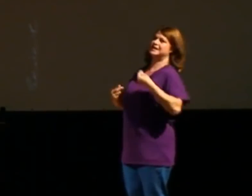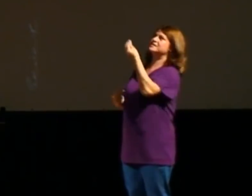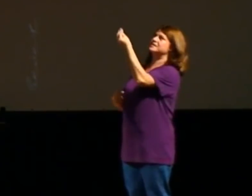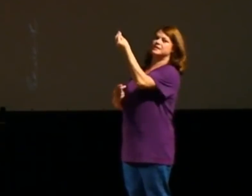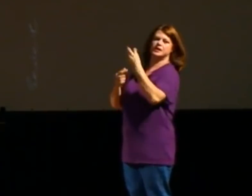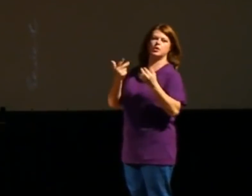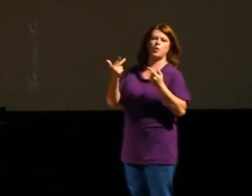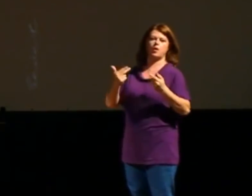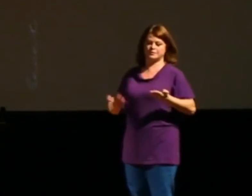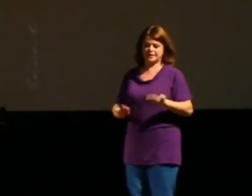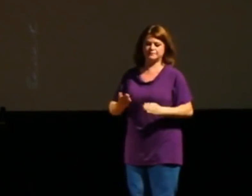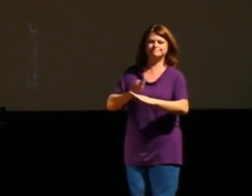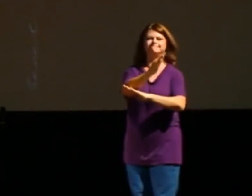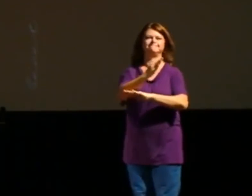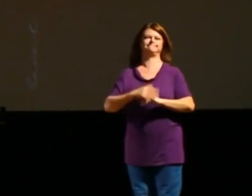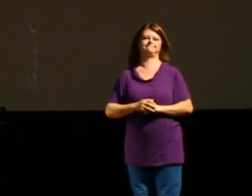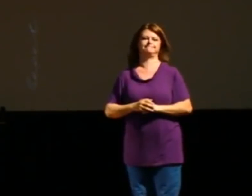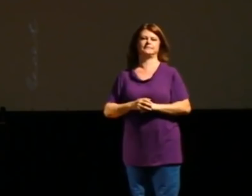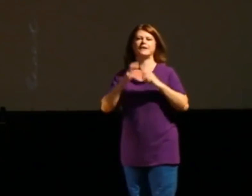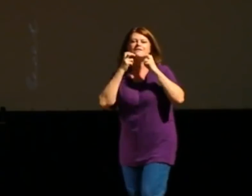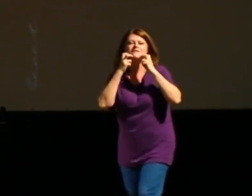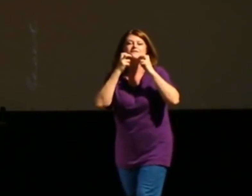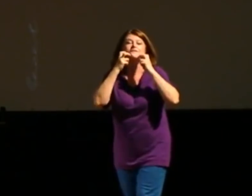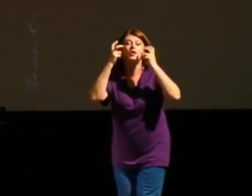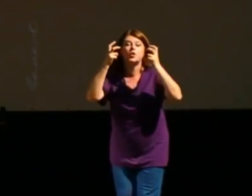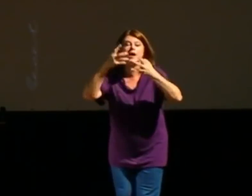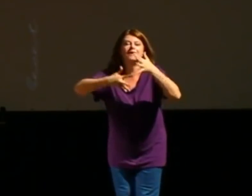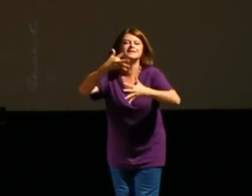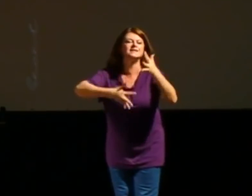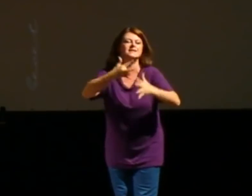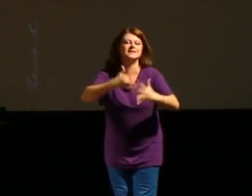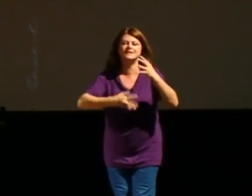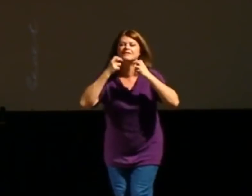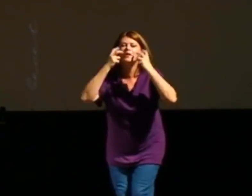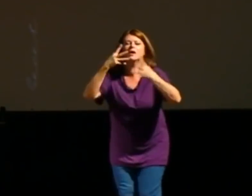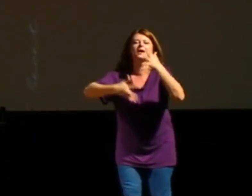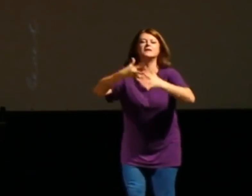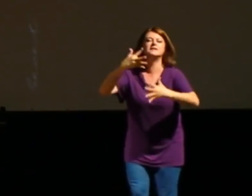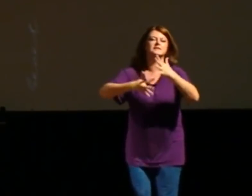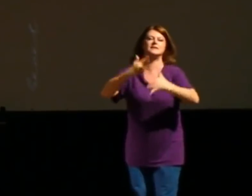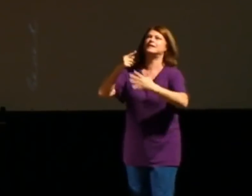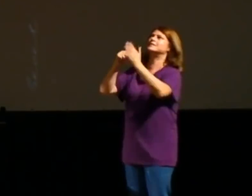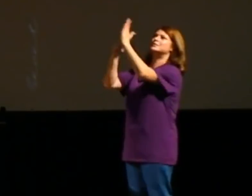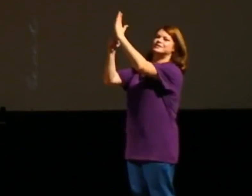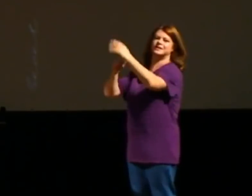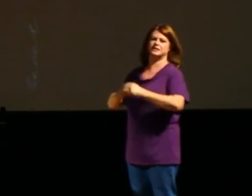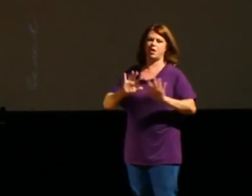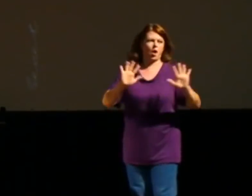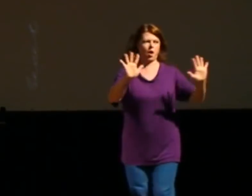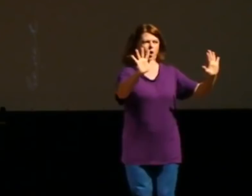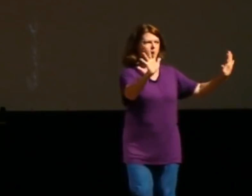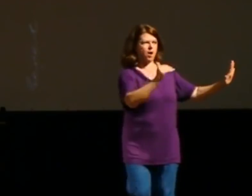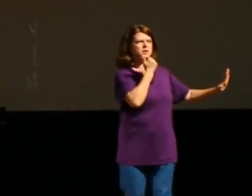impede a gente ser verdadeiro. Ninguém pode saber. Ninguém nunca vai saber o que eu fiz.